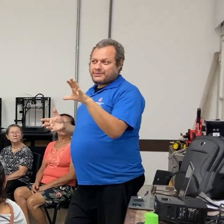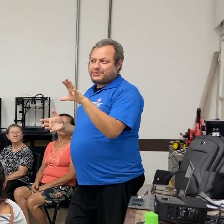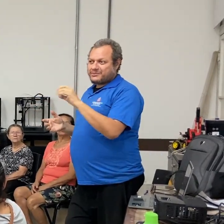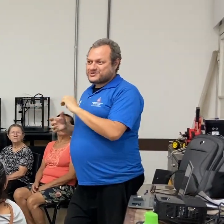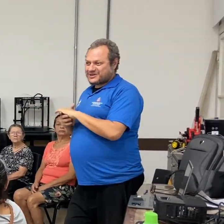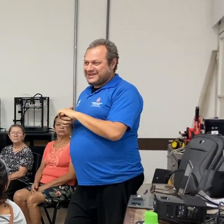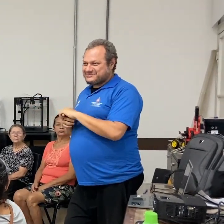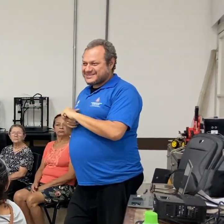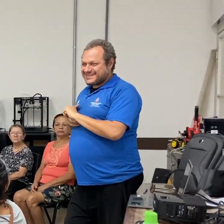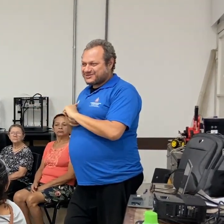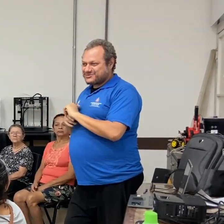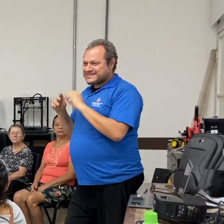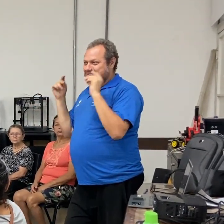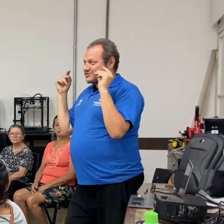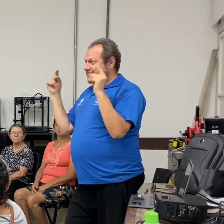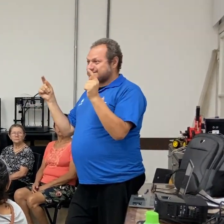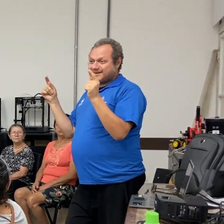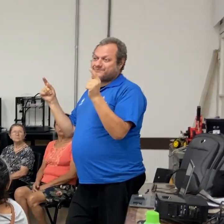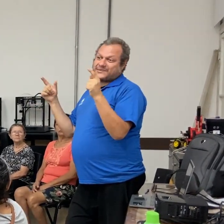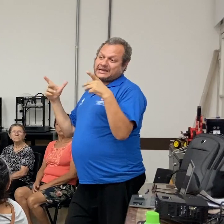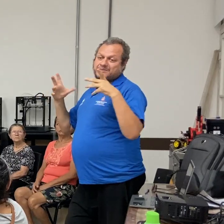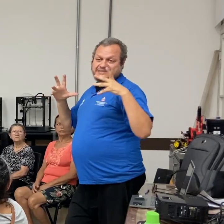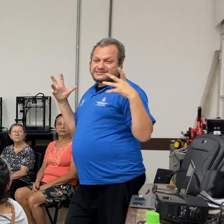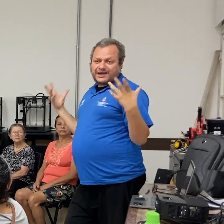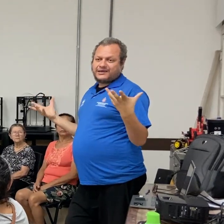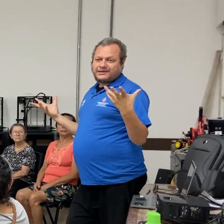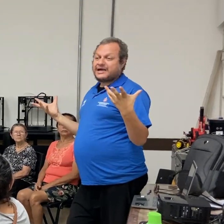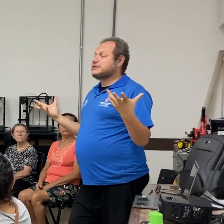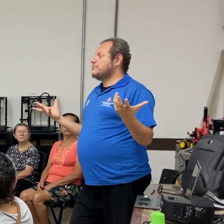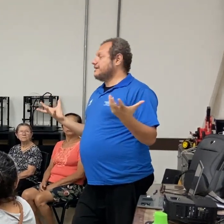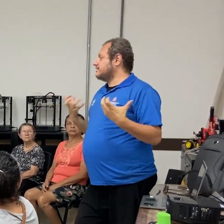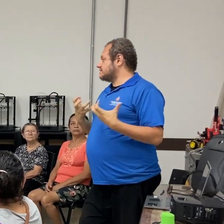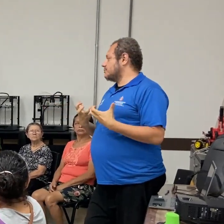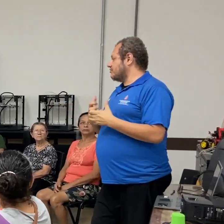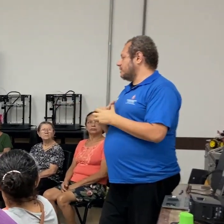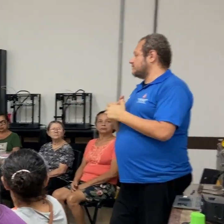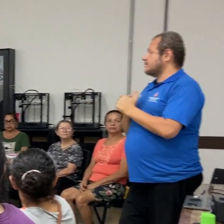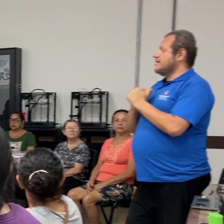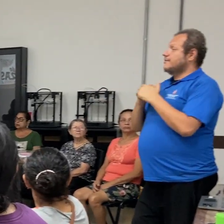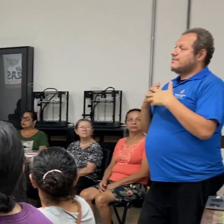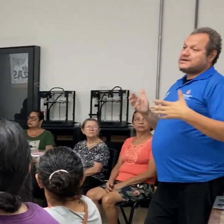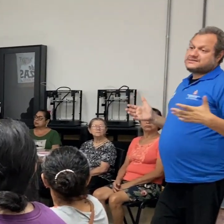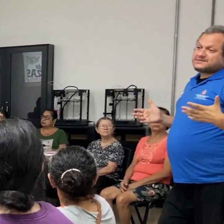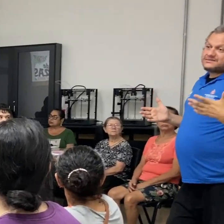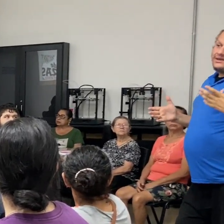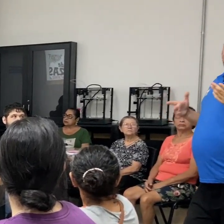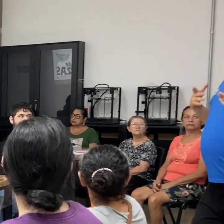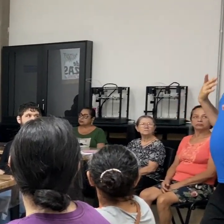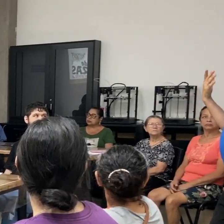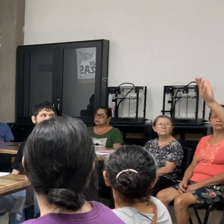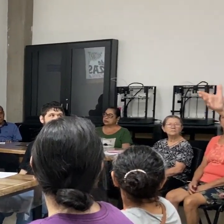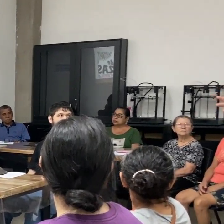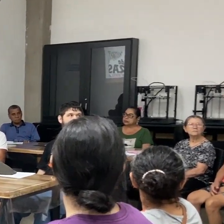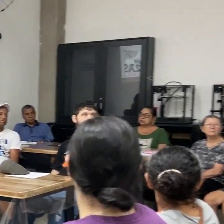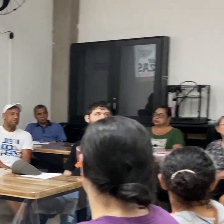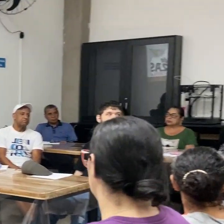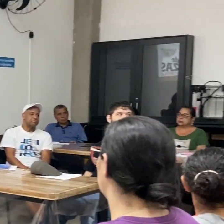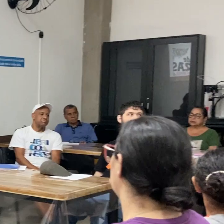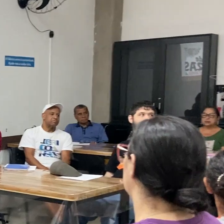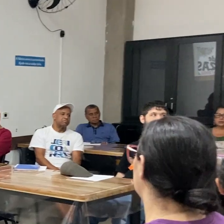pelo menos, o que é Libras, né? Todo mundo sabe onde ela está, que a Libras está aí, ainda bem, tem esse movimento, mas estamos ainda querendo muito mais.